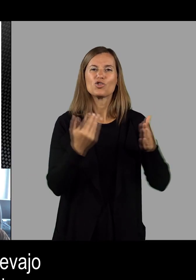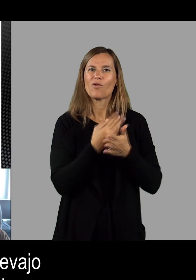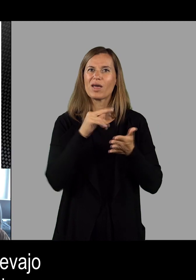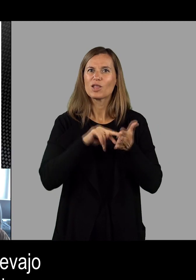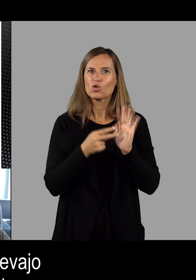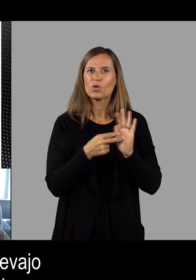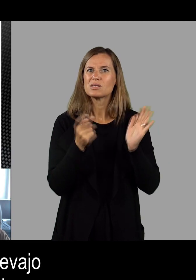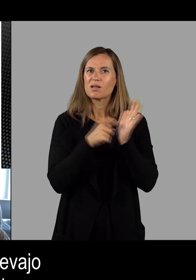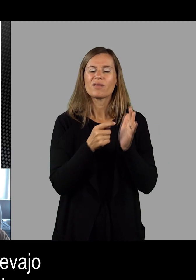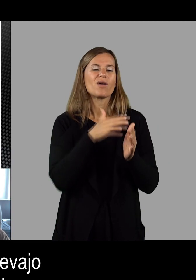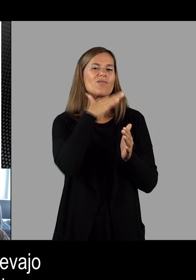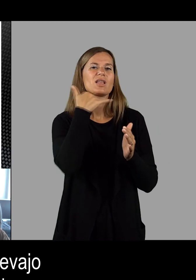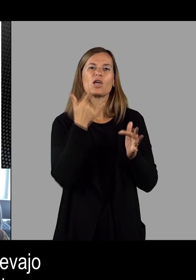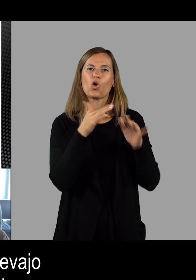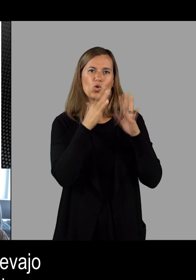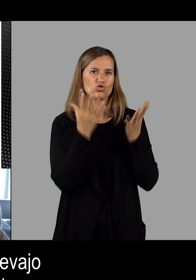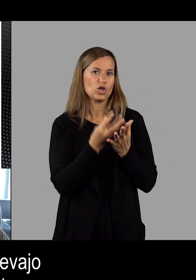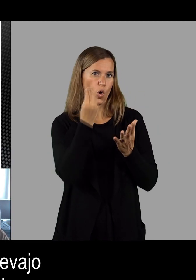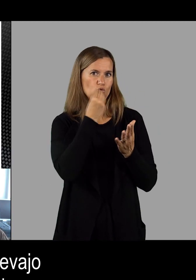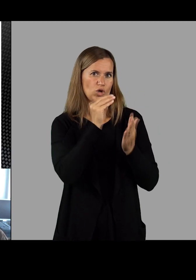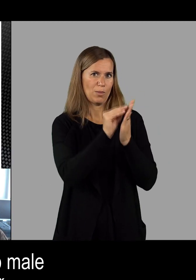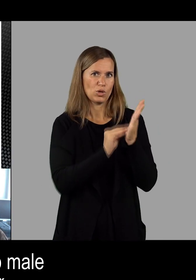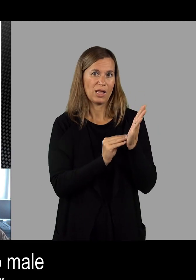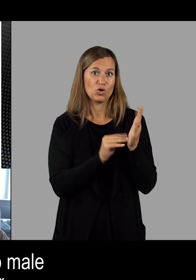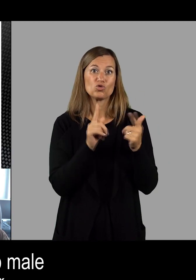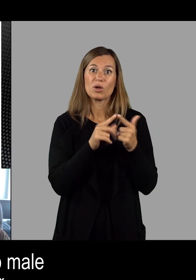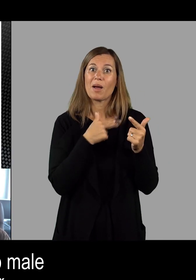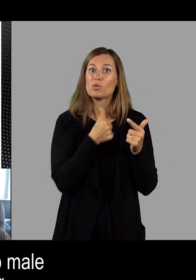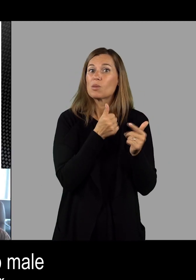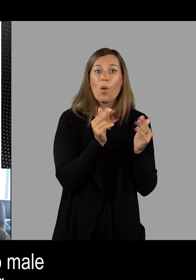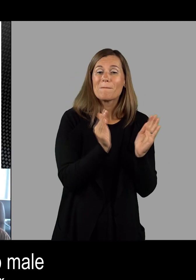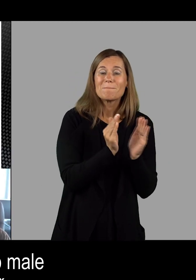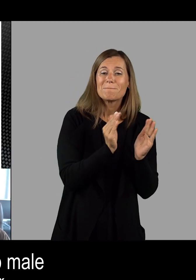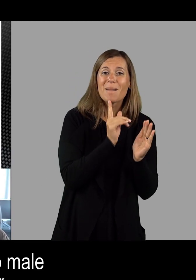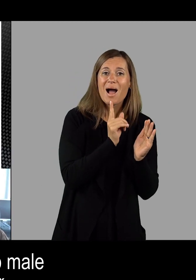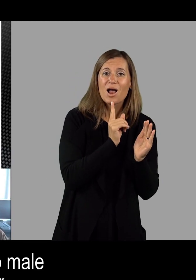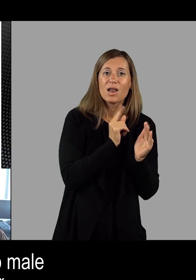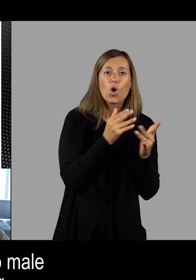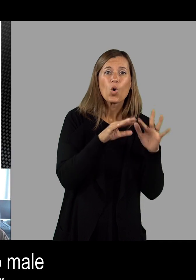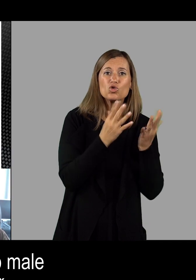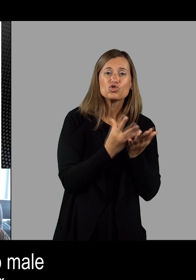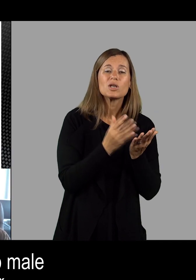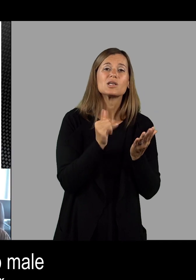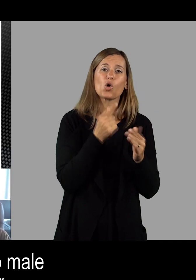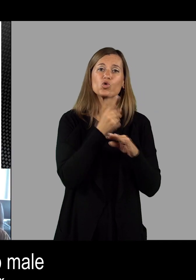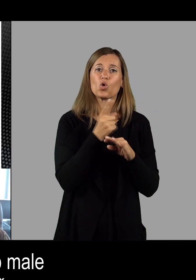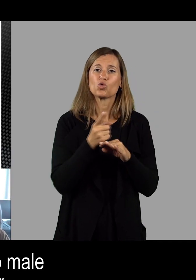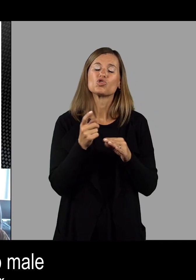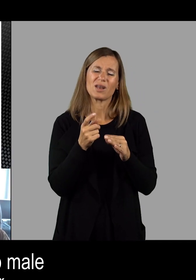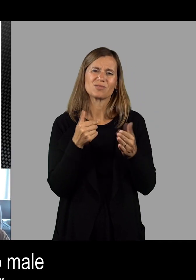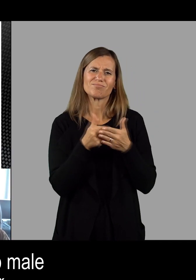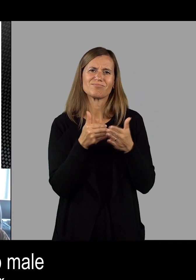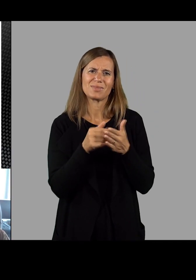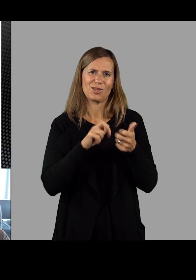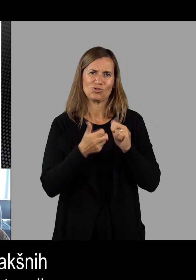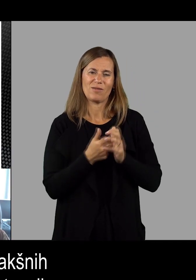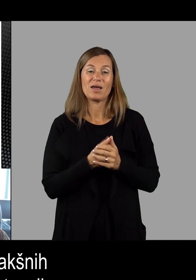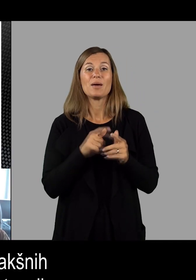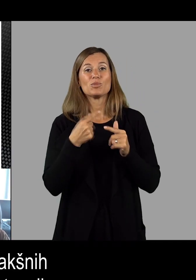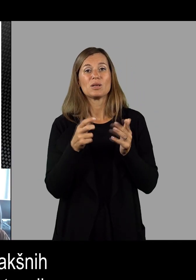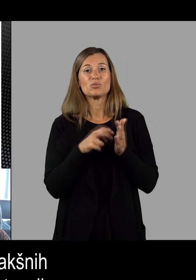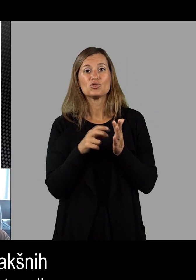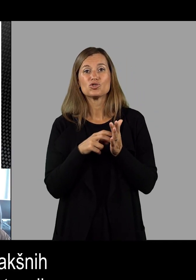tehnologije zahtevajo velike količine učnih podatkov in če so na razpolago samo male količine, ne, so določene še težave. Potem,